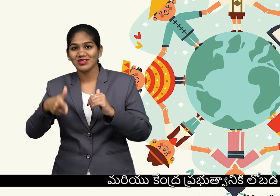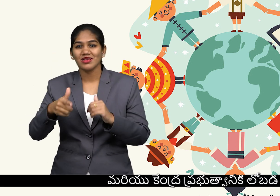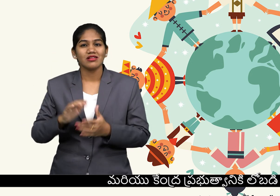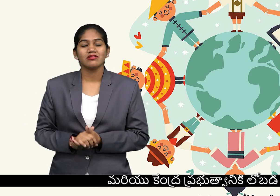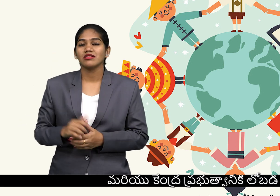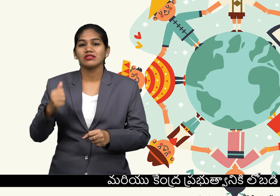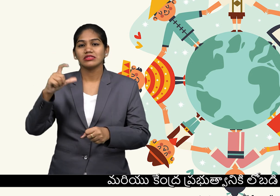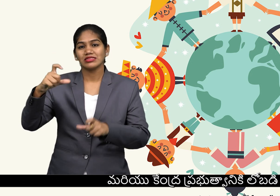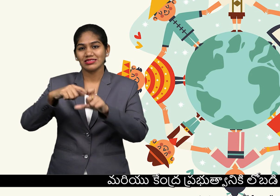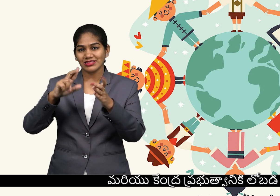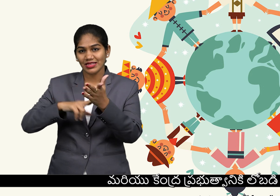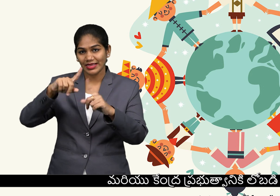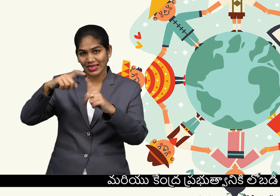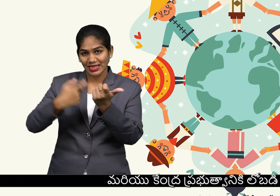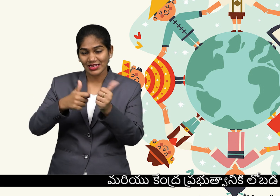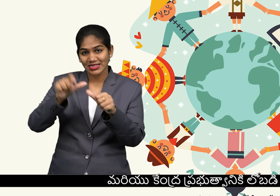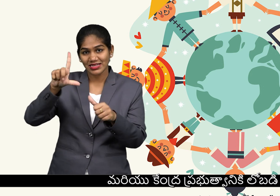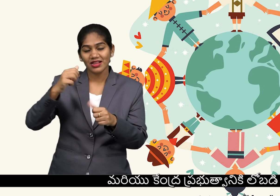ఉండవు.